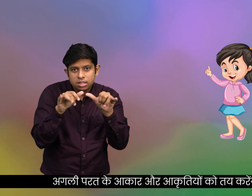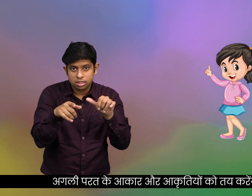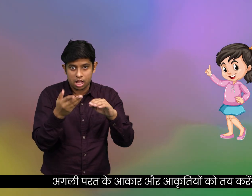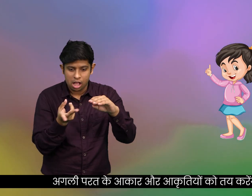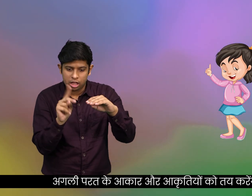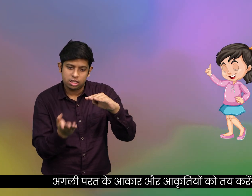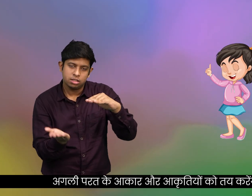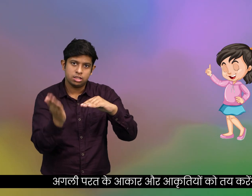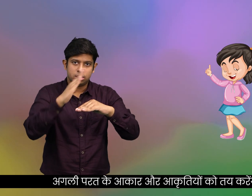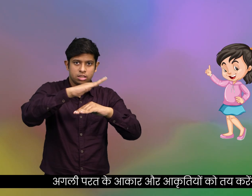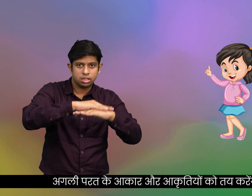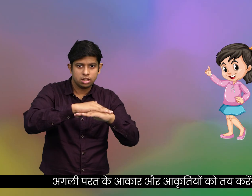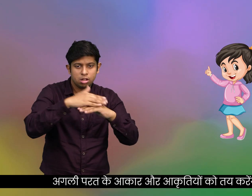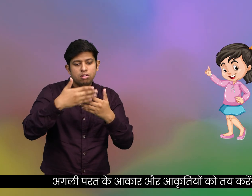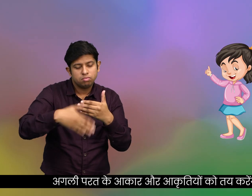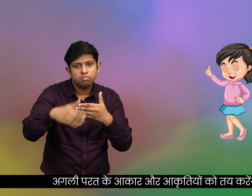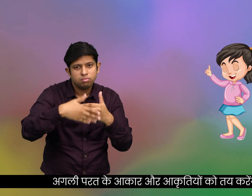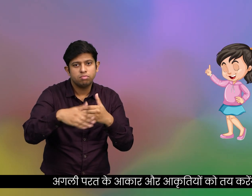और आकृतियों को तय करेंगे, इत्यादि।